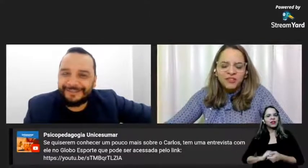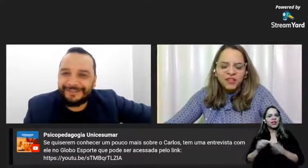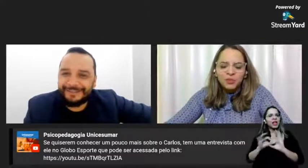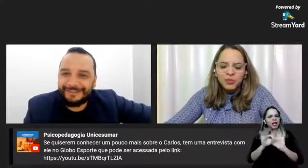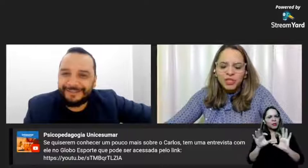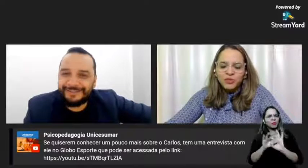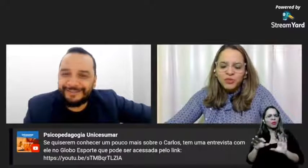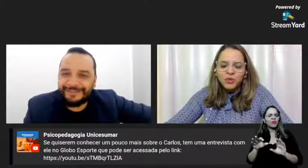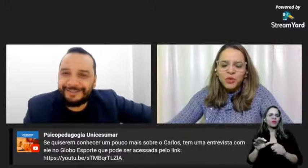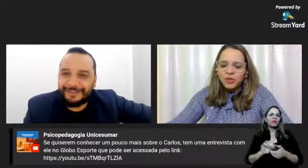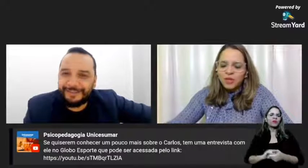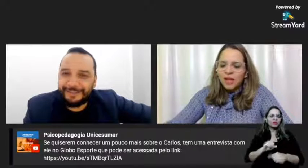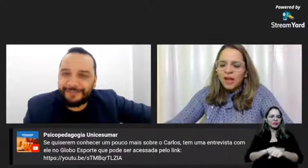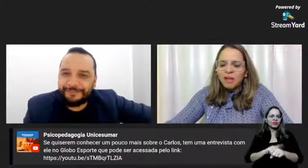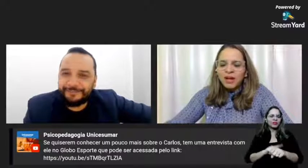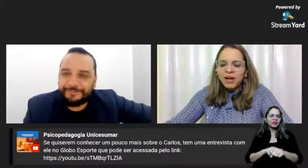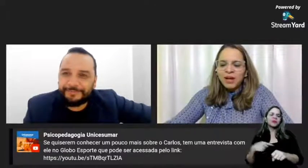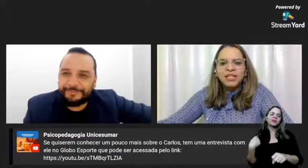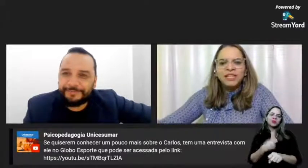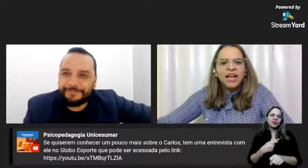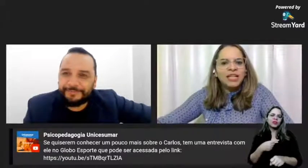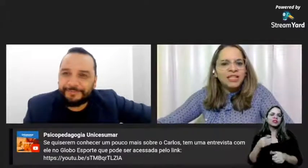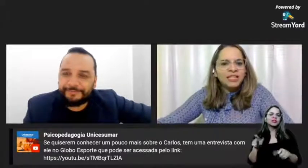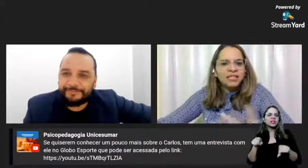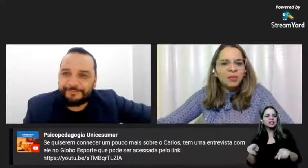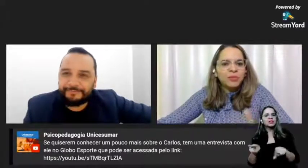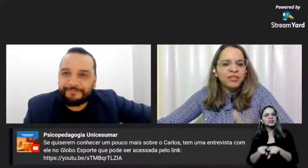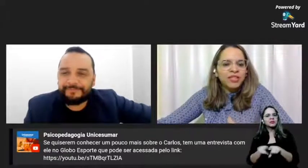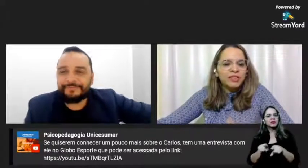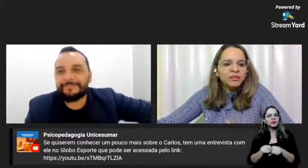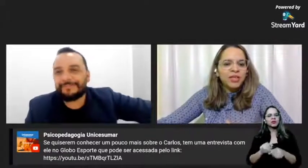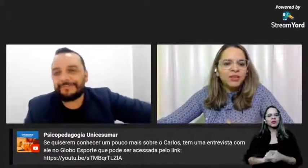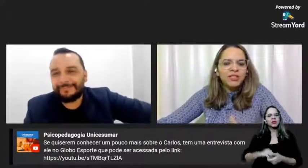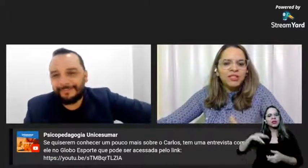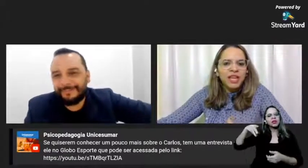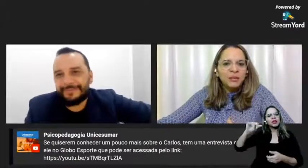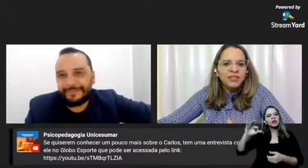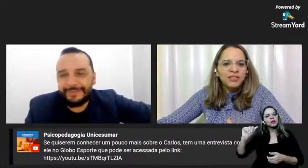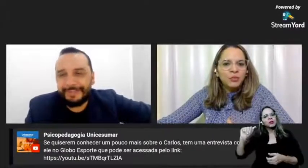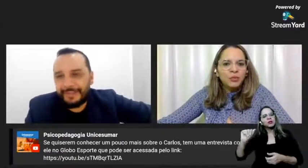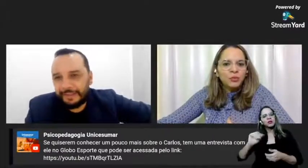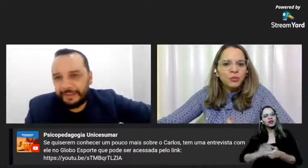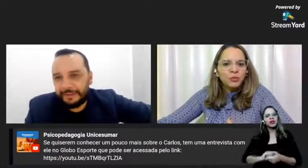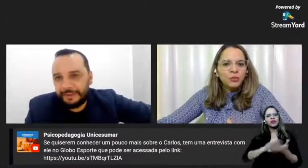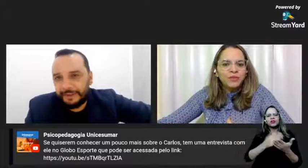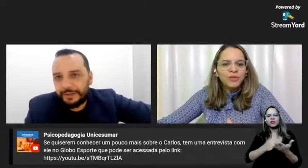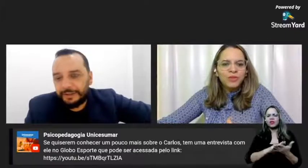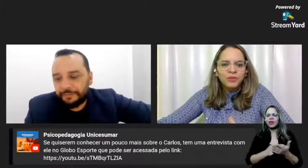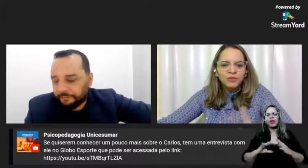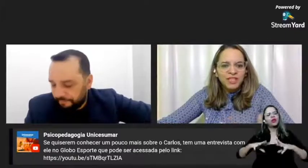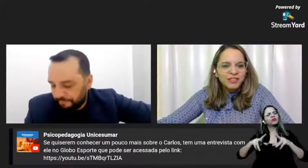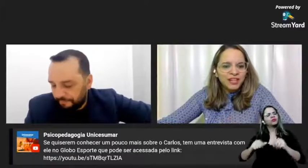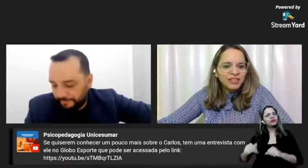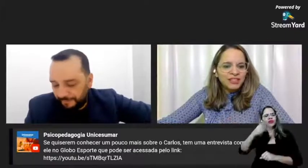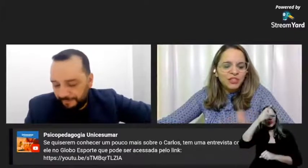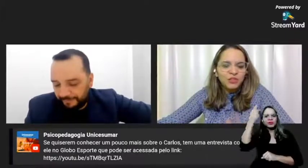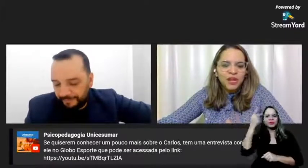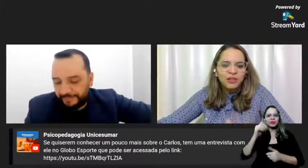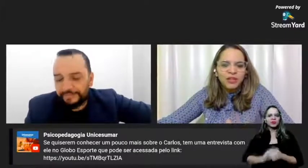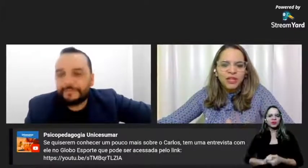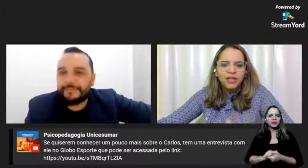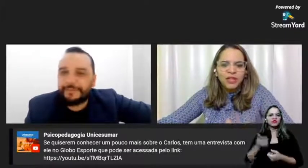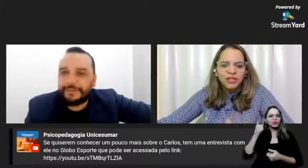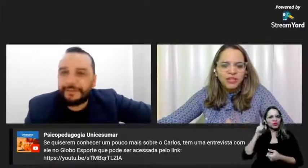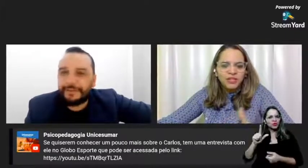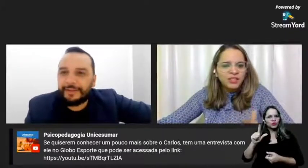a gente falasse um pouquinho sobre, a Mariana, a Lília, que está por trás também, os intérpretes, todo mundo. Então, mais uma vez,